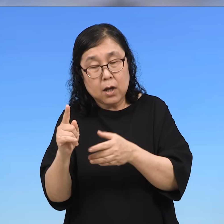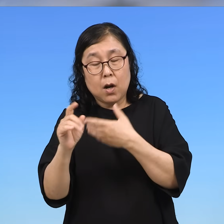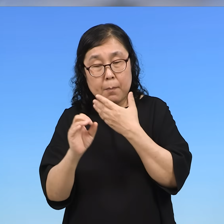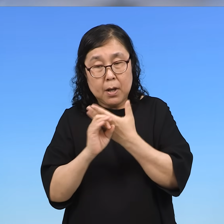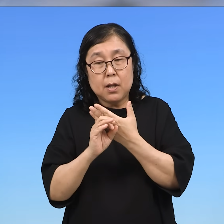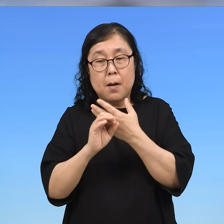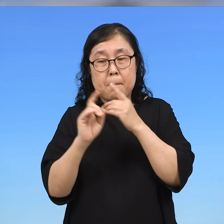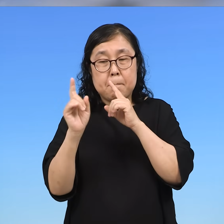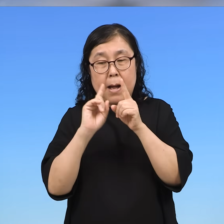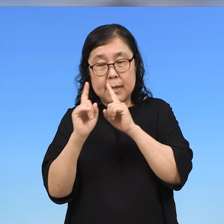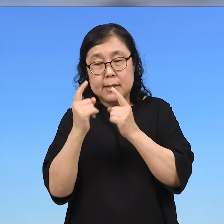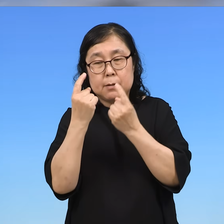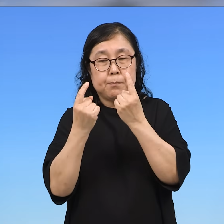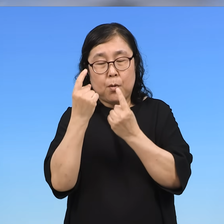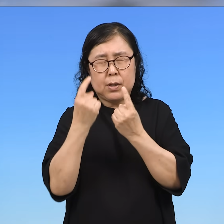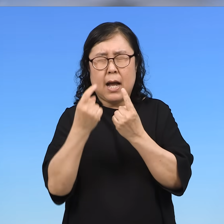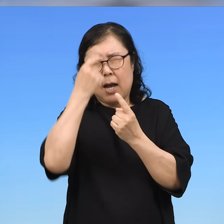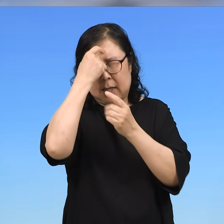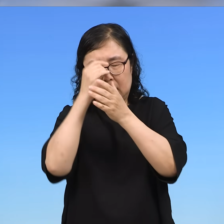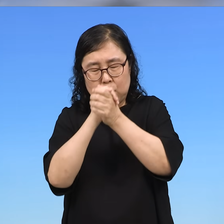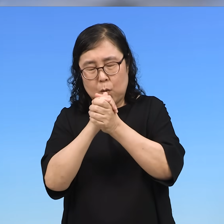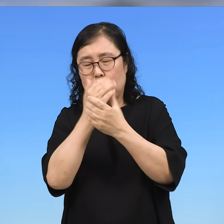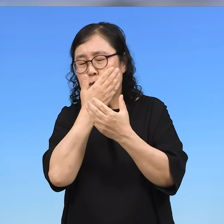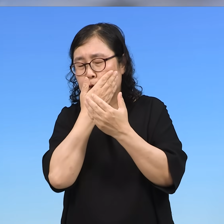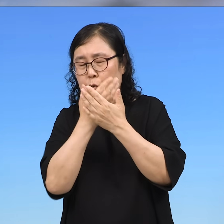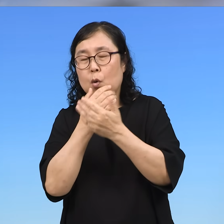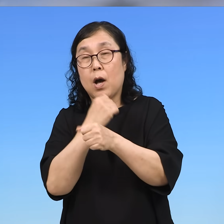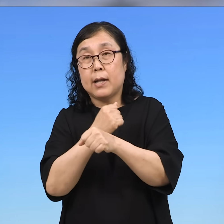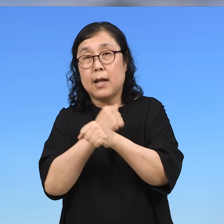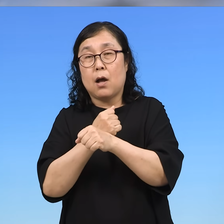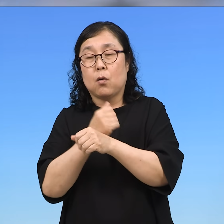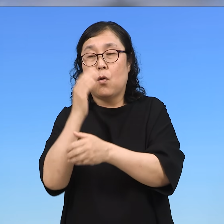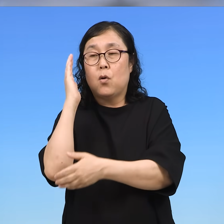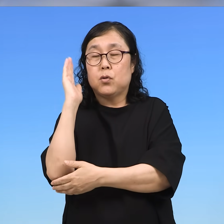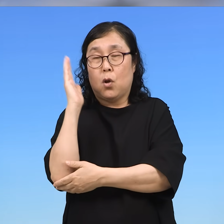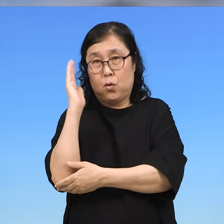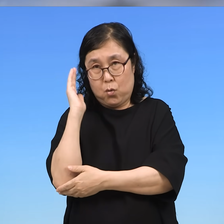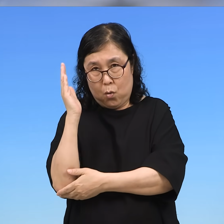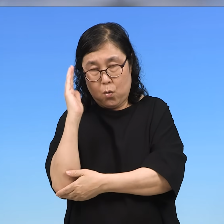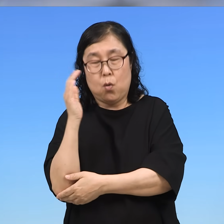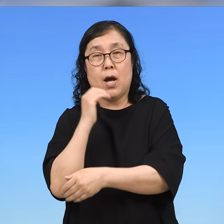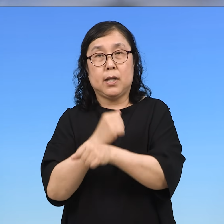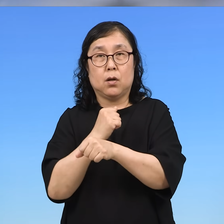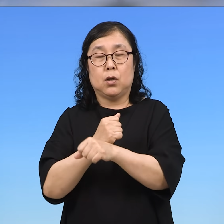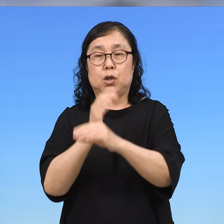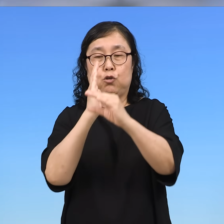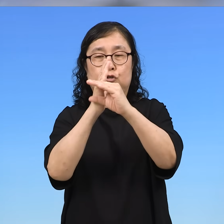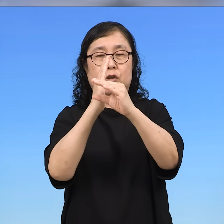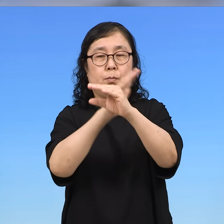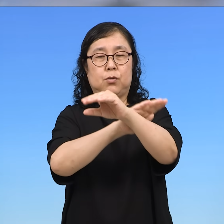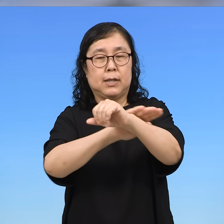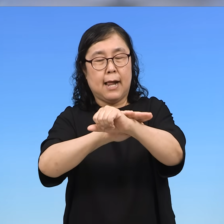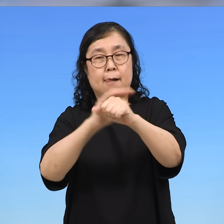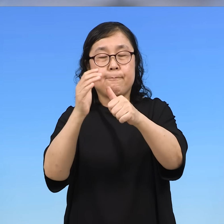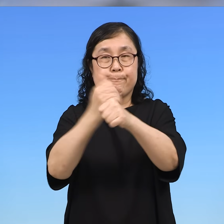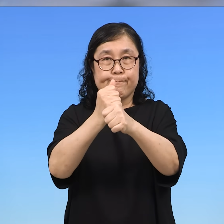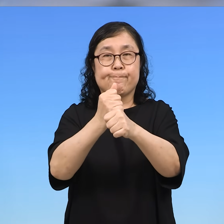그러면 이제 또 말씀보다 막 기도가 중요하다고 막 계속 설교하는 거, 그게 중심을 잡아주는 거 아닙니까?